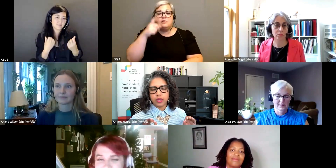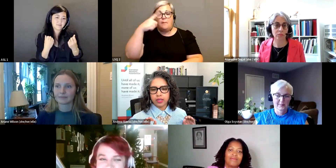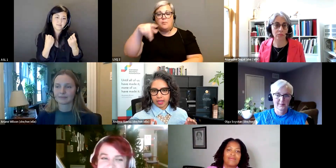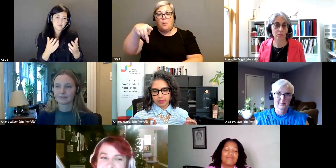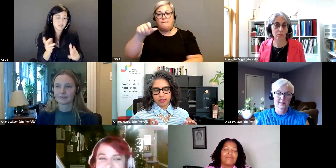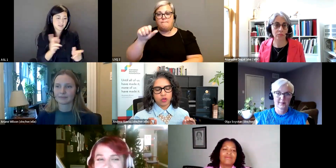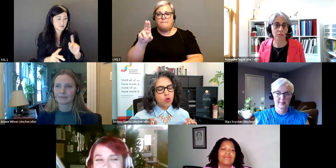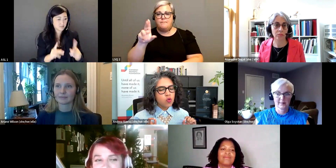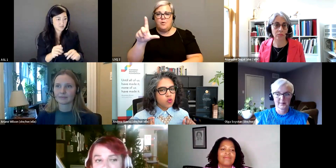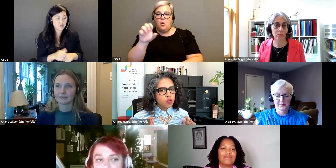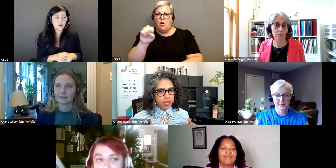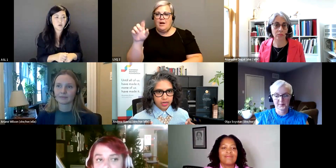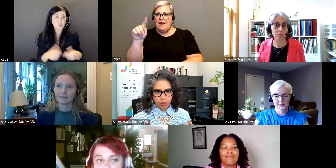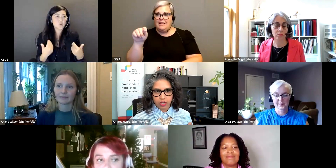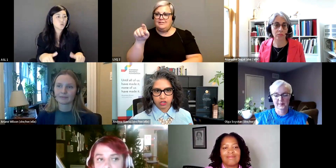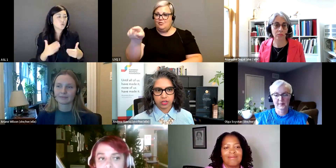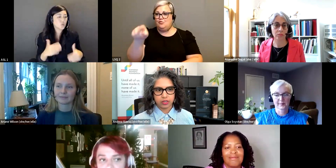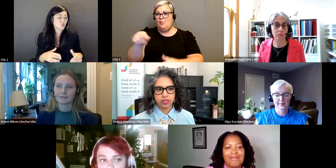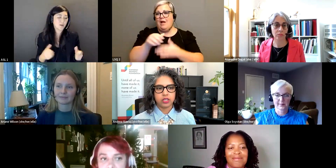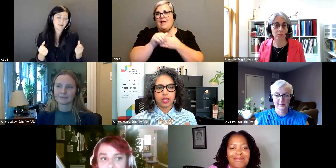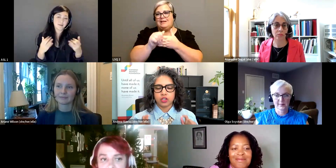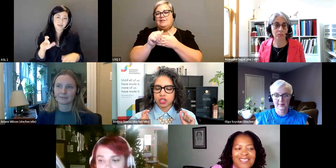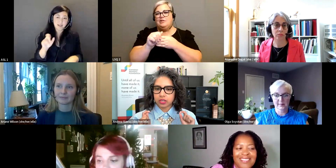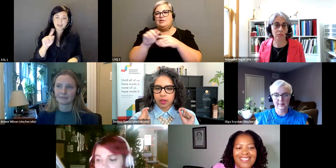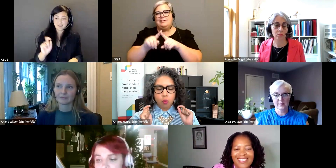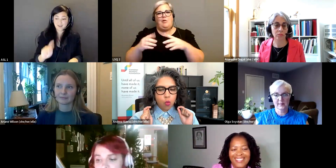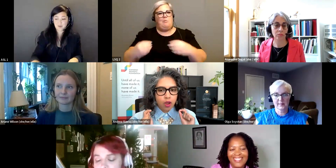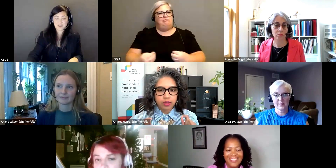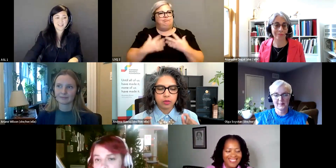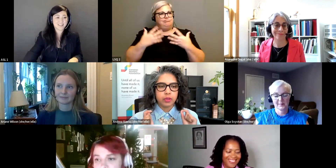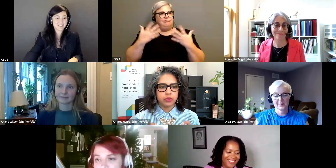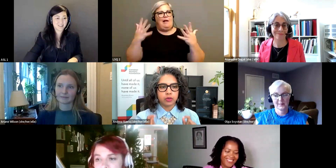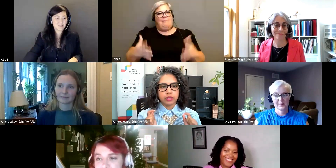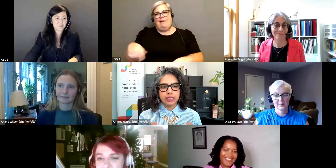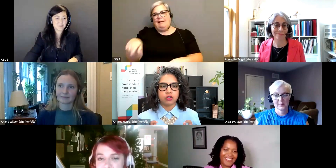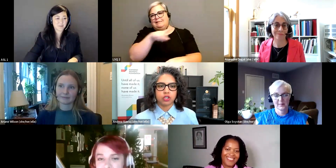Votre leadership inspire de nombreuses personnes. Nous recevons